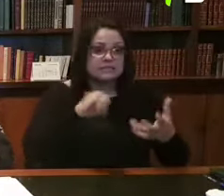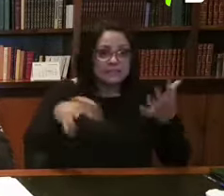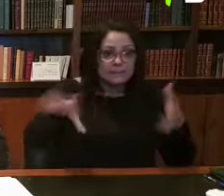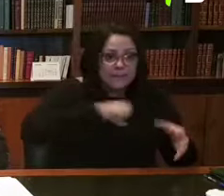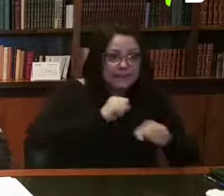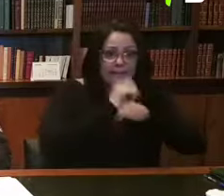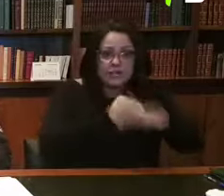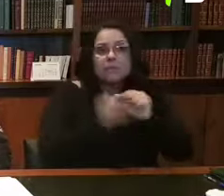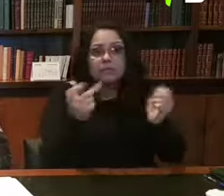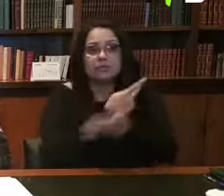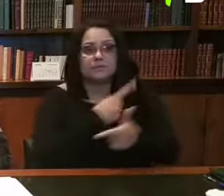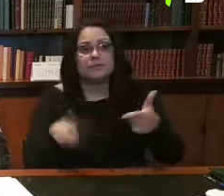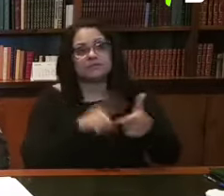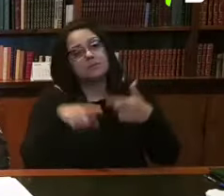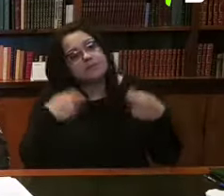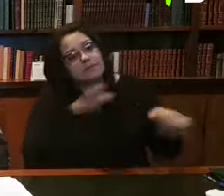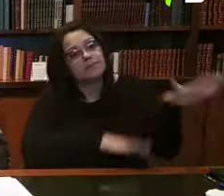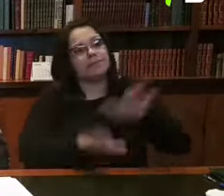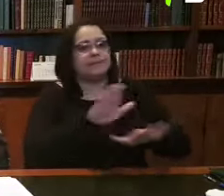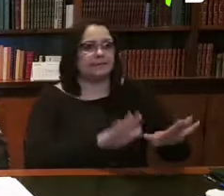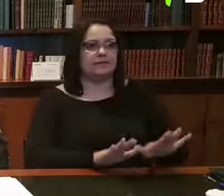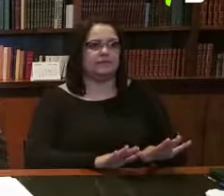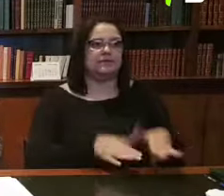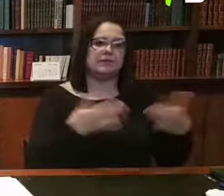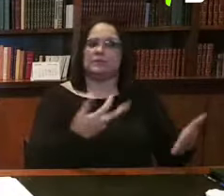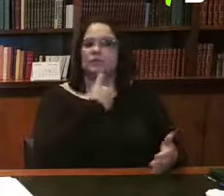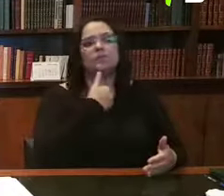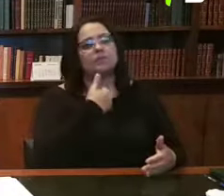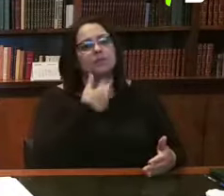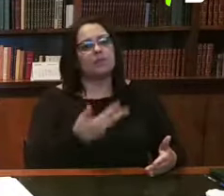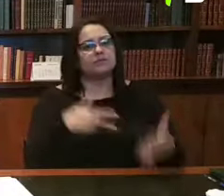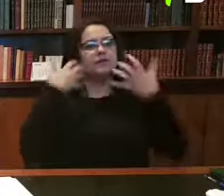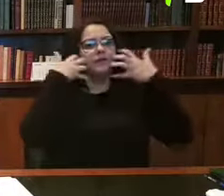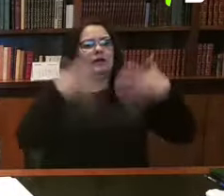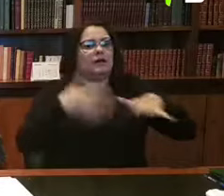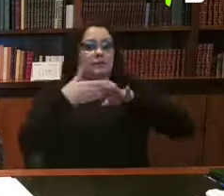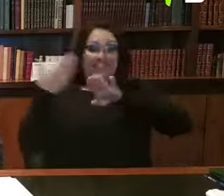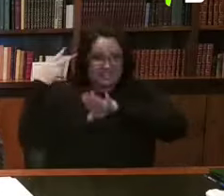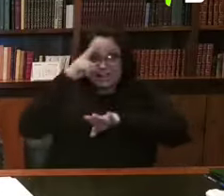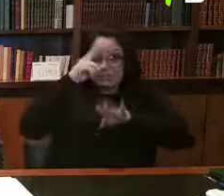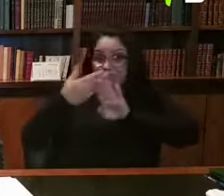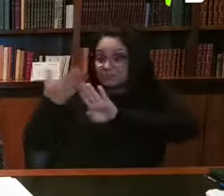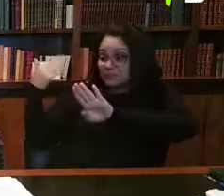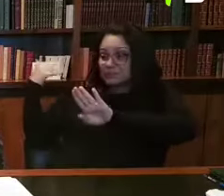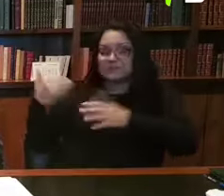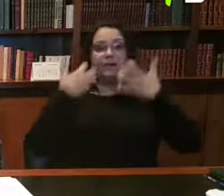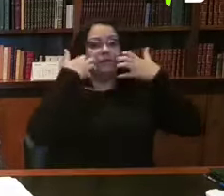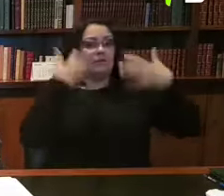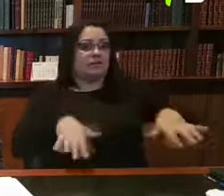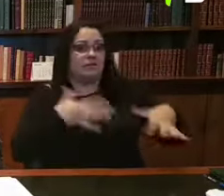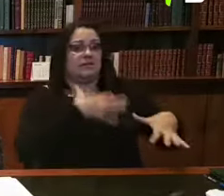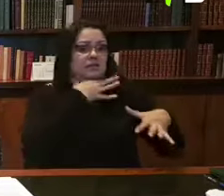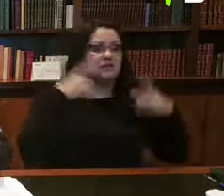problema tá certo ela tem que tomar cuidado tocantins agora não podemos ter aquela aquele pavor lá de trás de